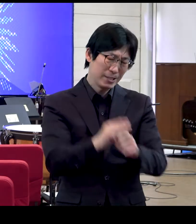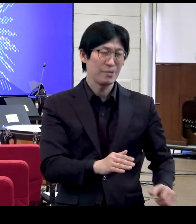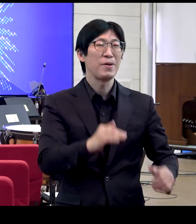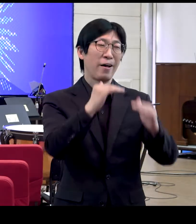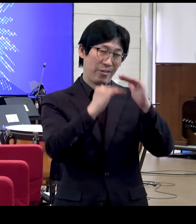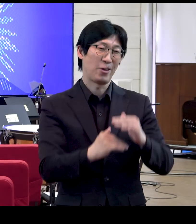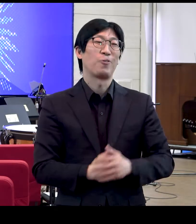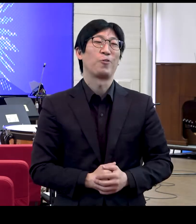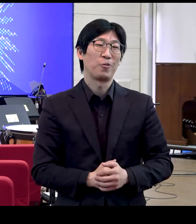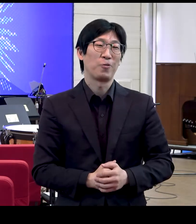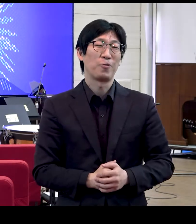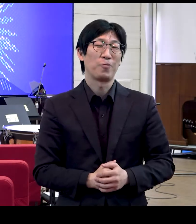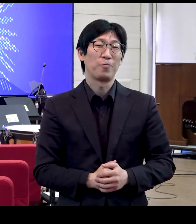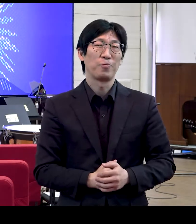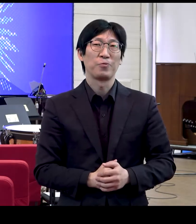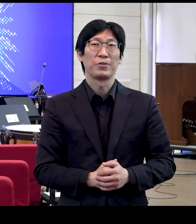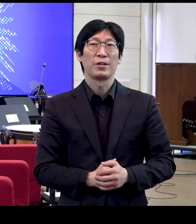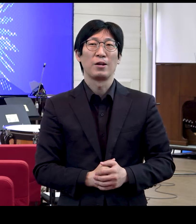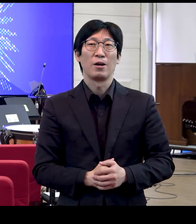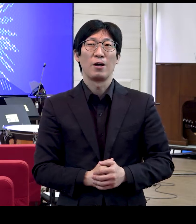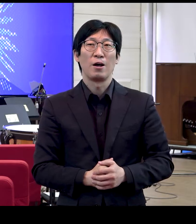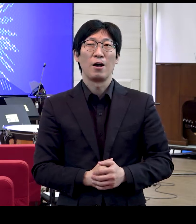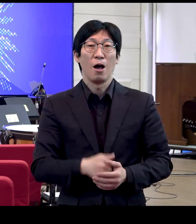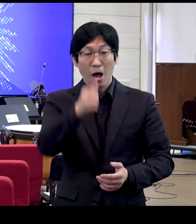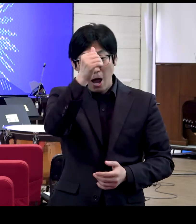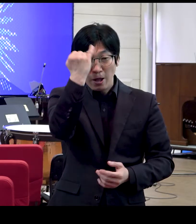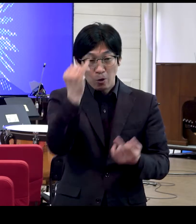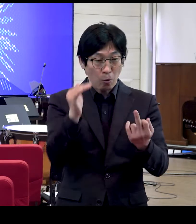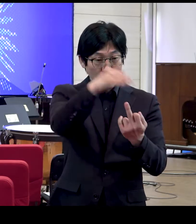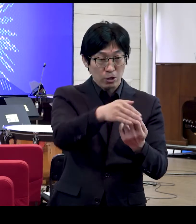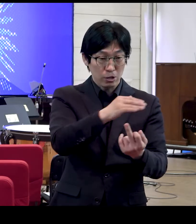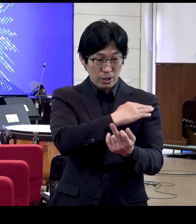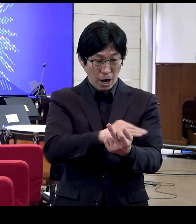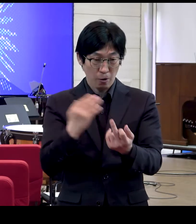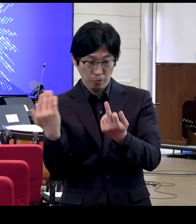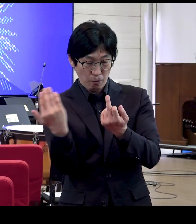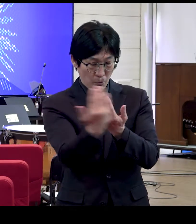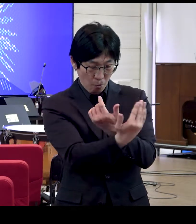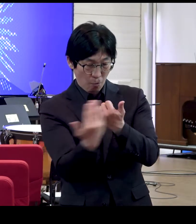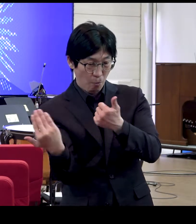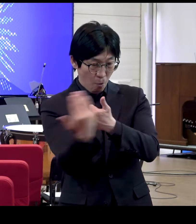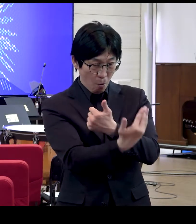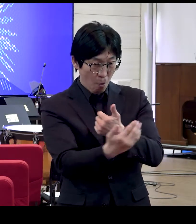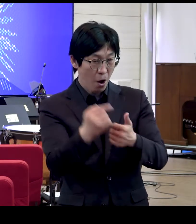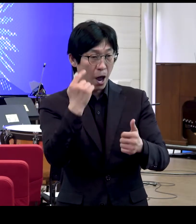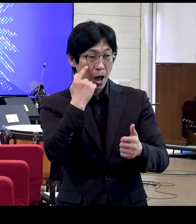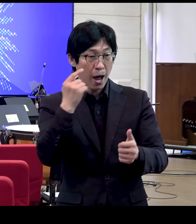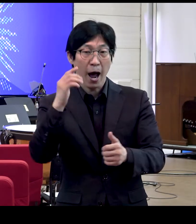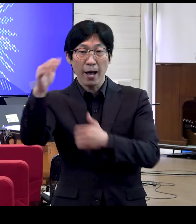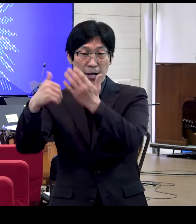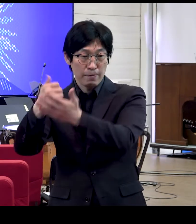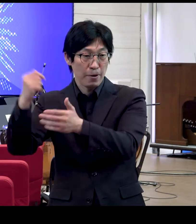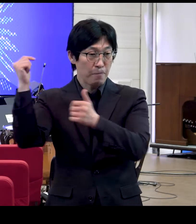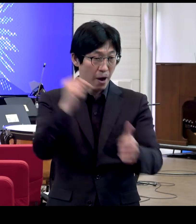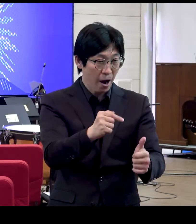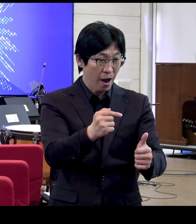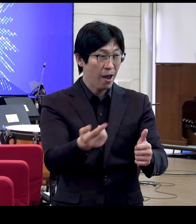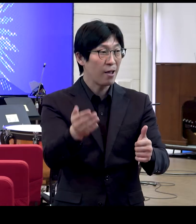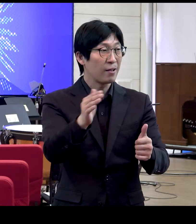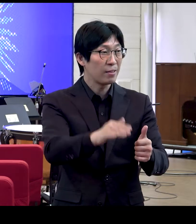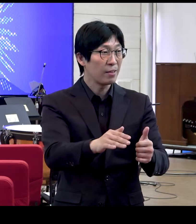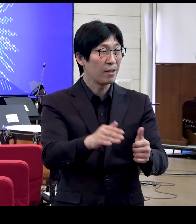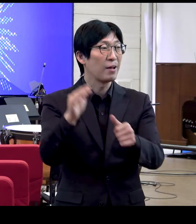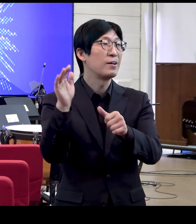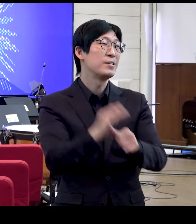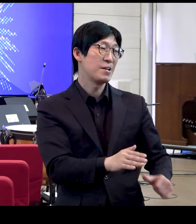에덴 동산을 지키라고 하는 이것을 제대로 지켜낸 그런 이야기가 아니라 지키는데 실패한 그러한 안타까운